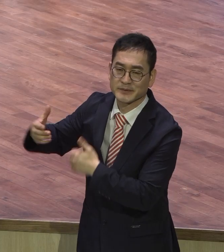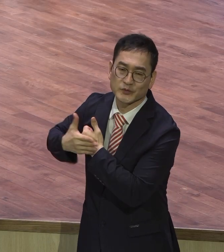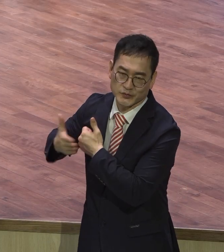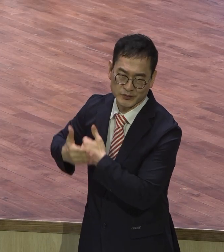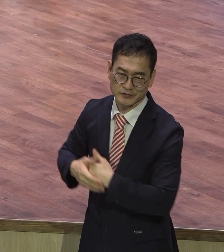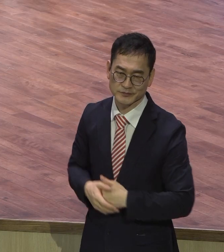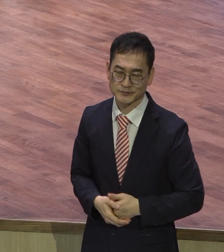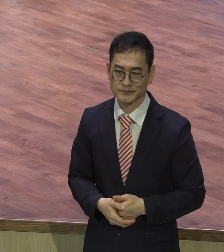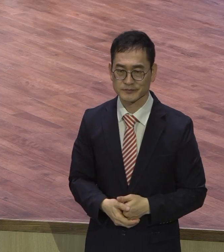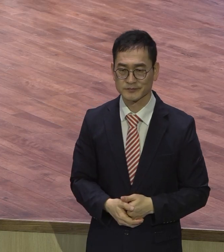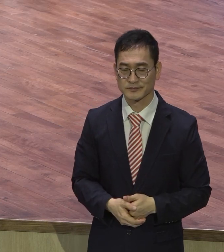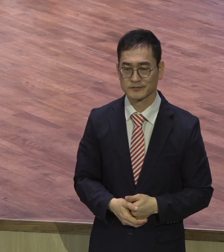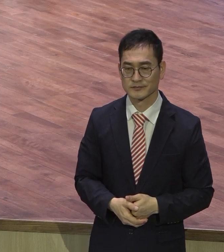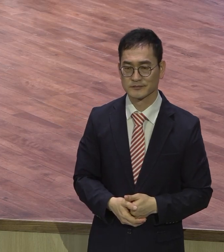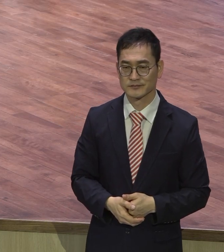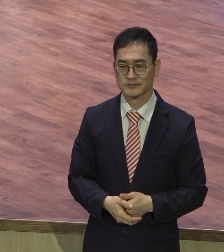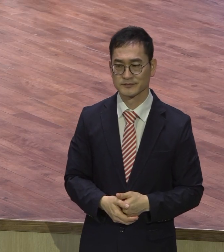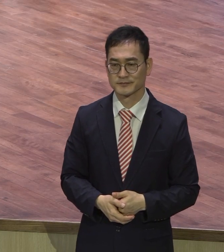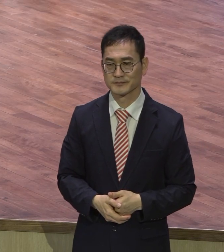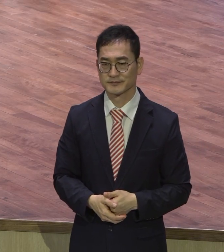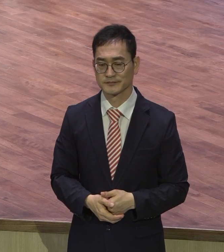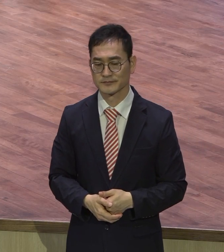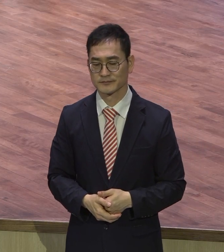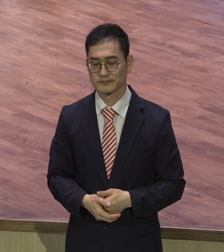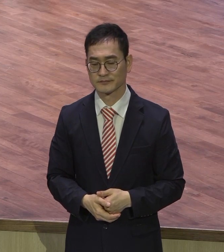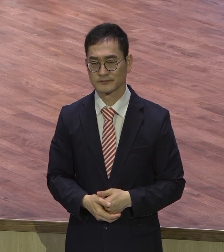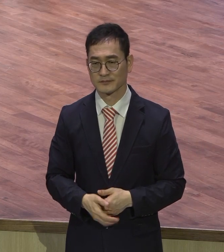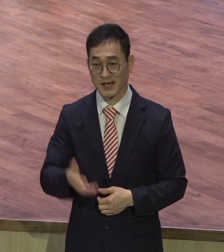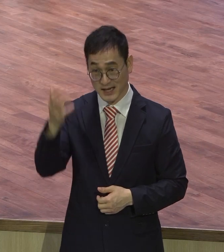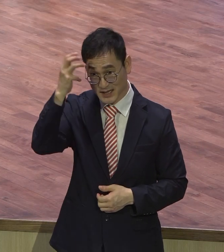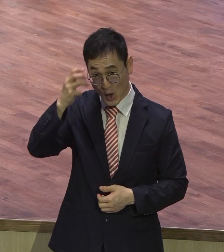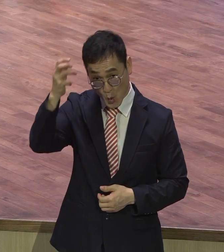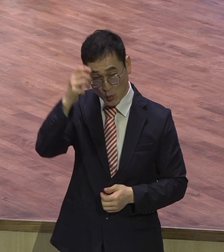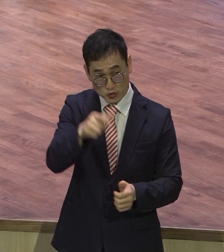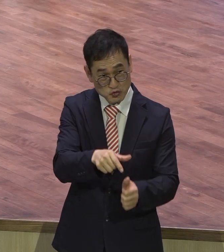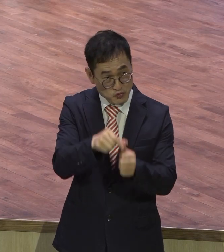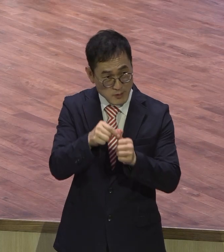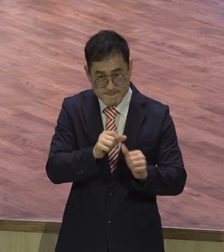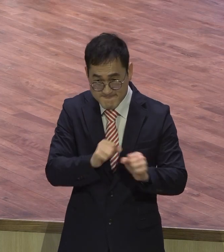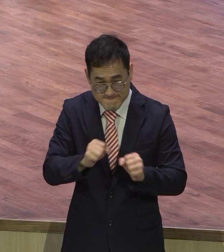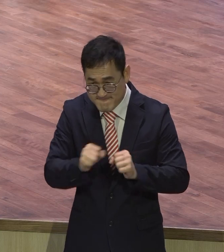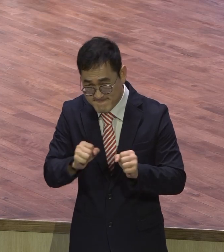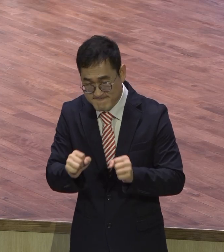그래서 영혼구원에 미친 자들이 좀 영혼에 많이 나오실길 바랍니다 이것을